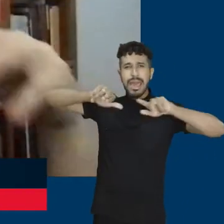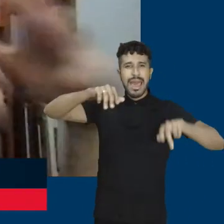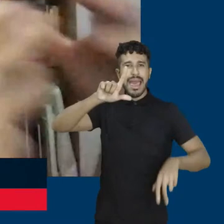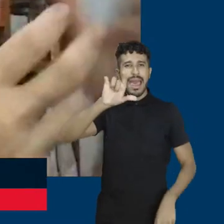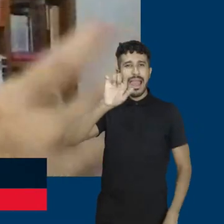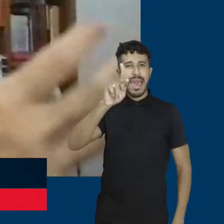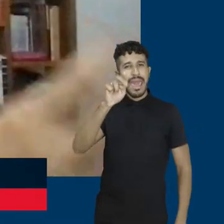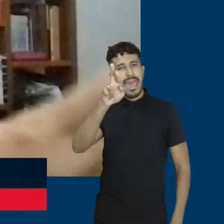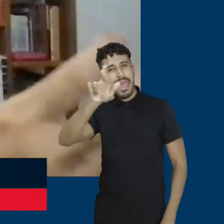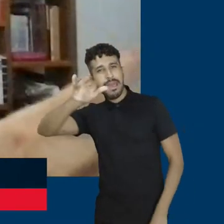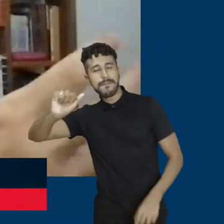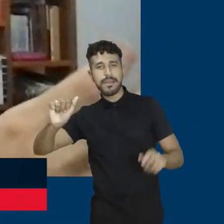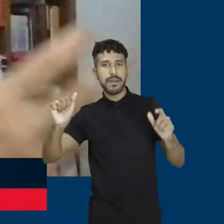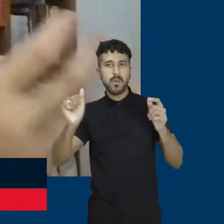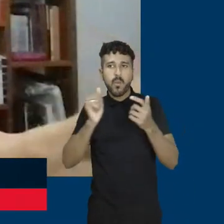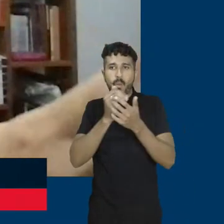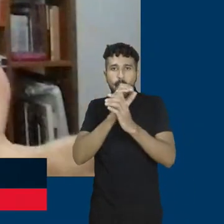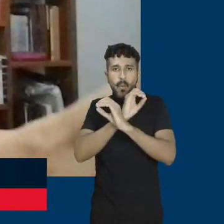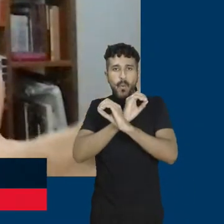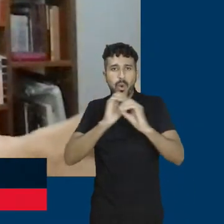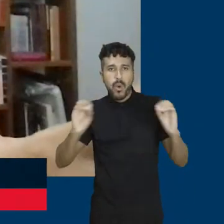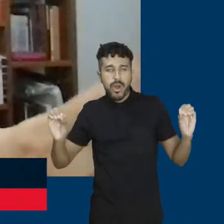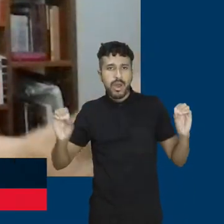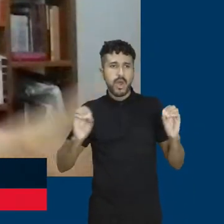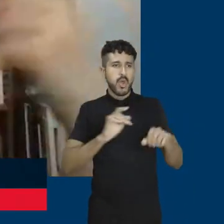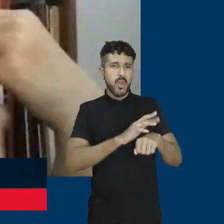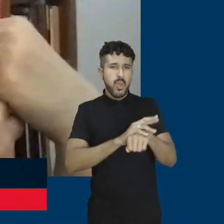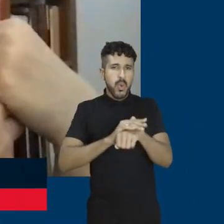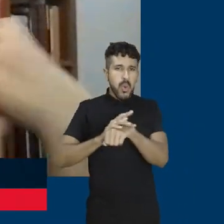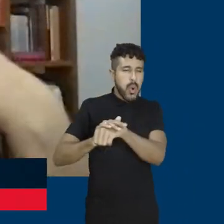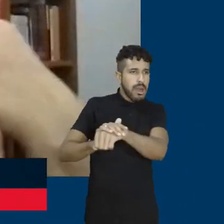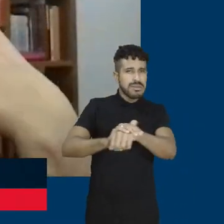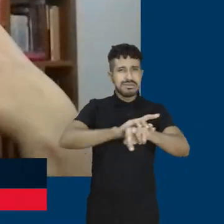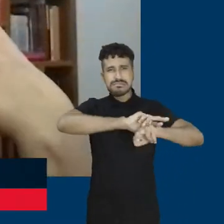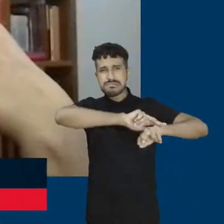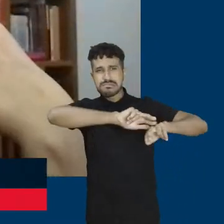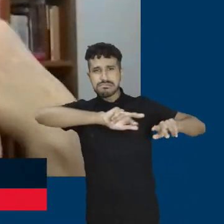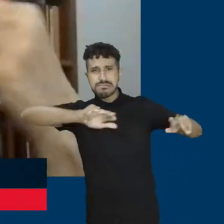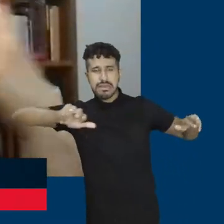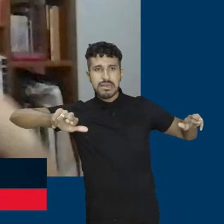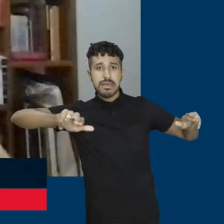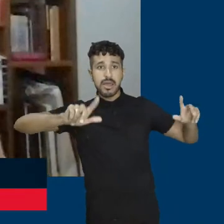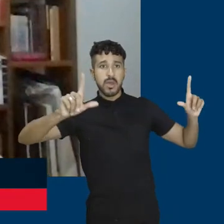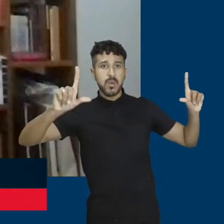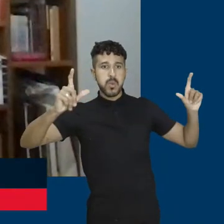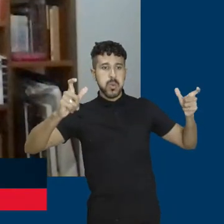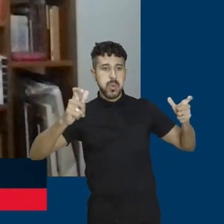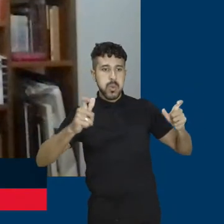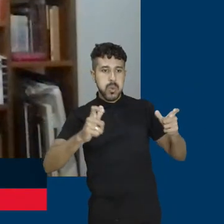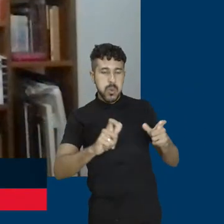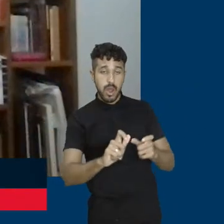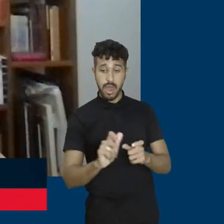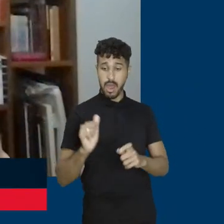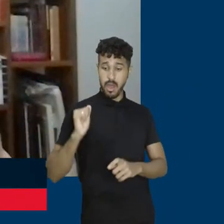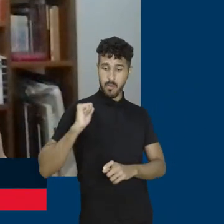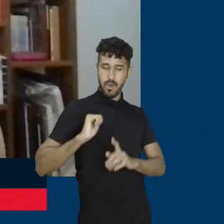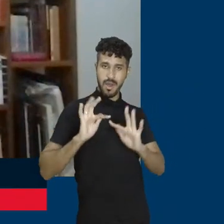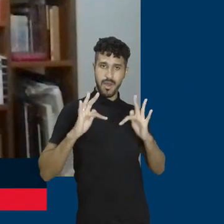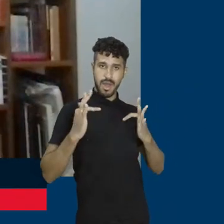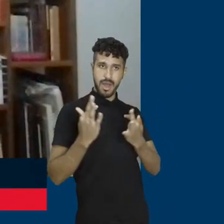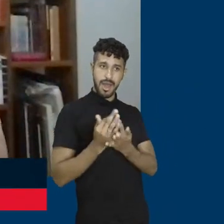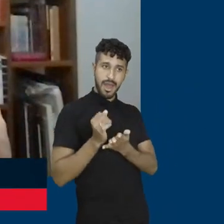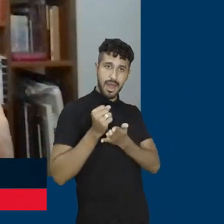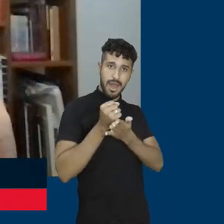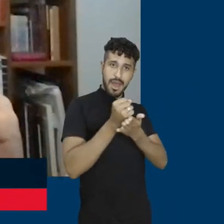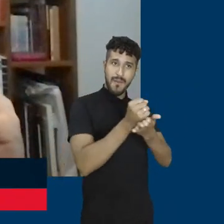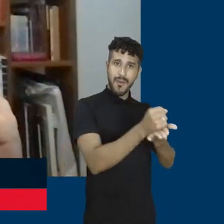são doenças típicas da população de baixa renda, todas elas foram impactadas. Quem está no Bolsa Família tem muito